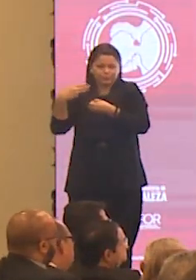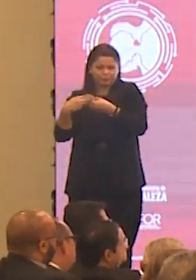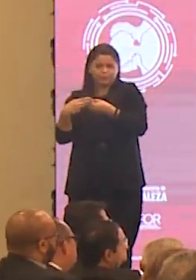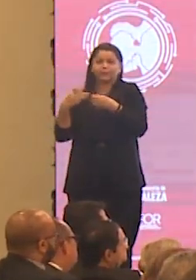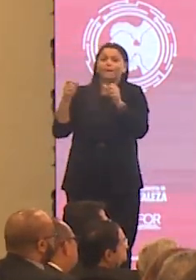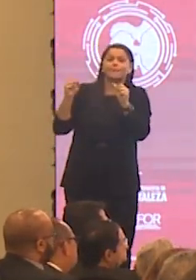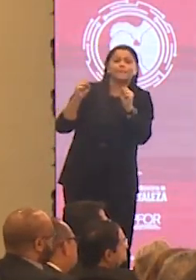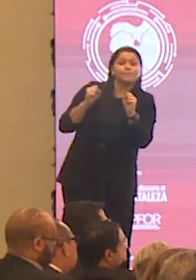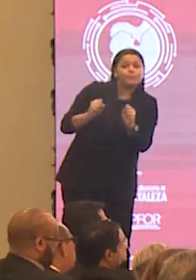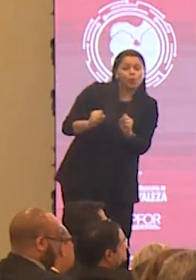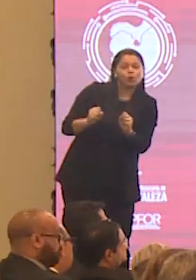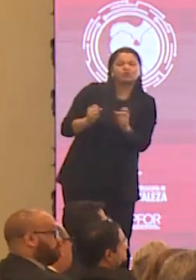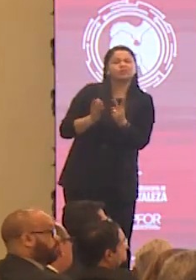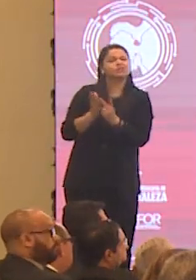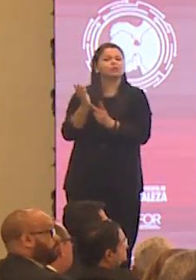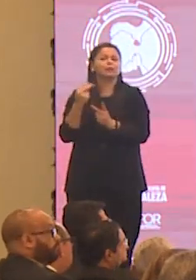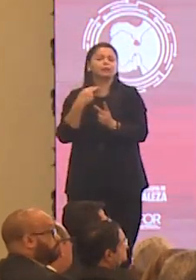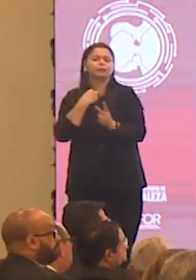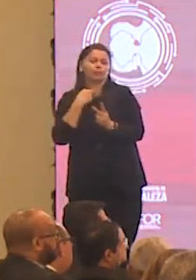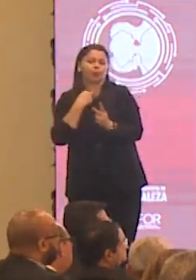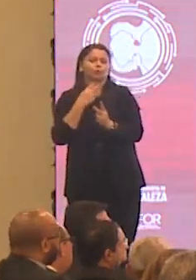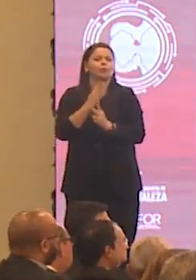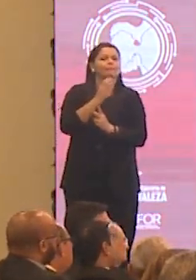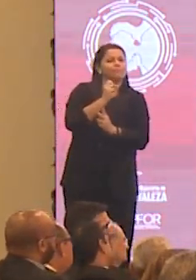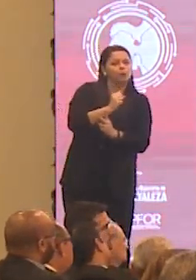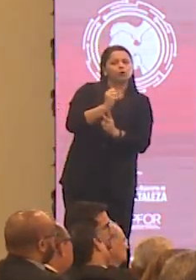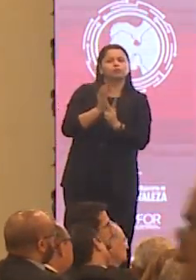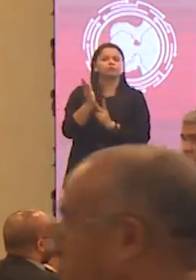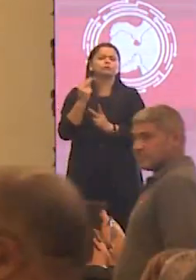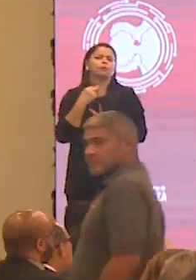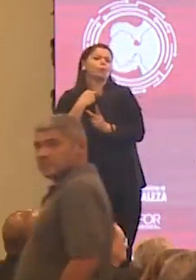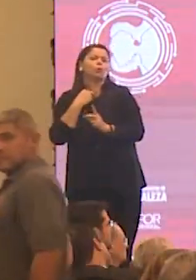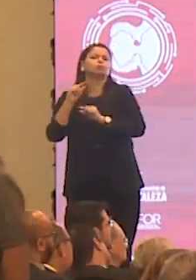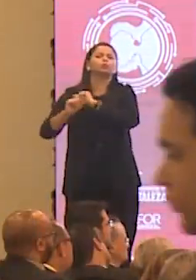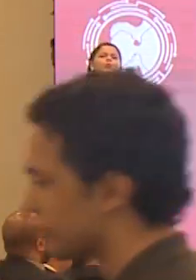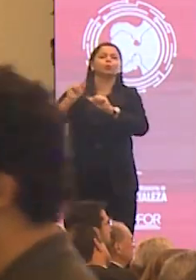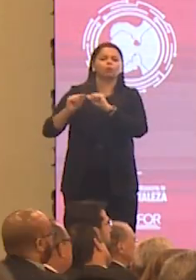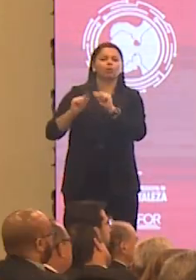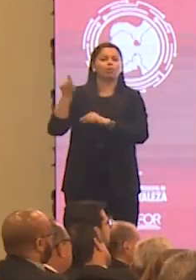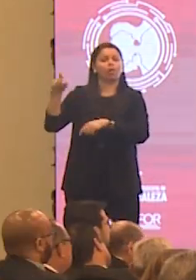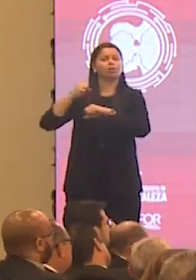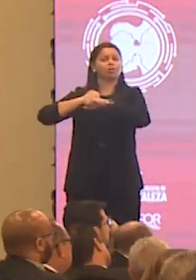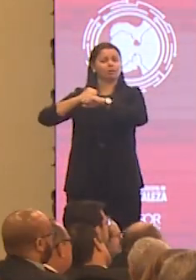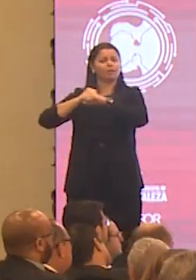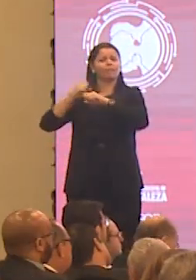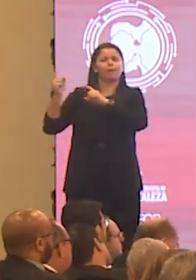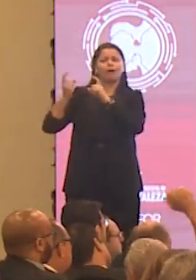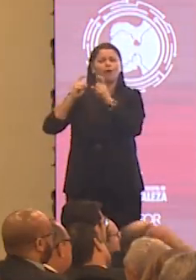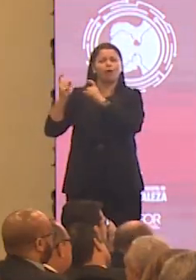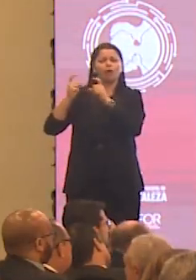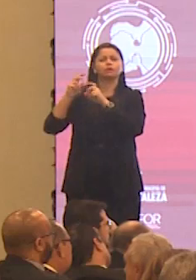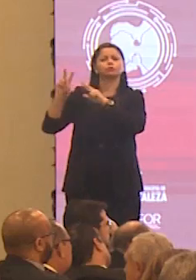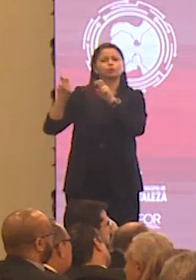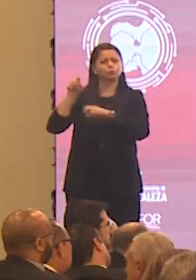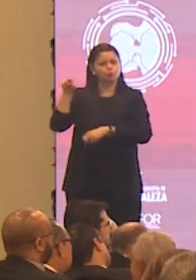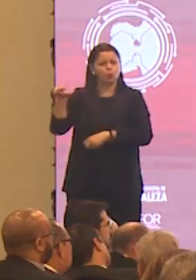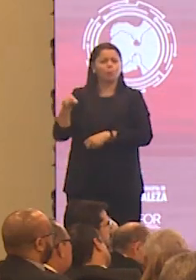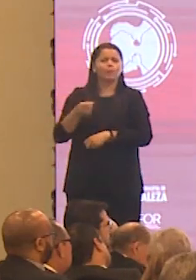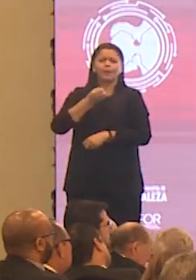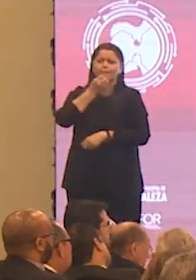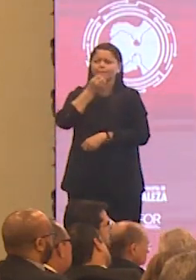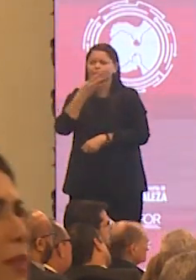a diferença que nós temos hoje em relação ao STJ, e nós estamos dialogando quanto a isto. Um diálogo